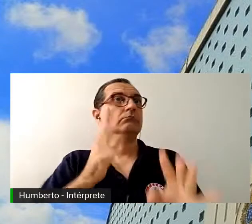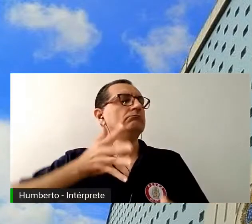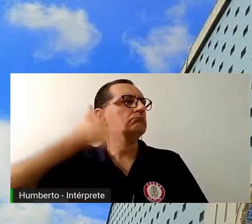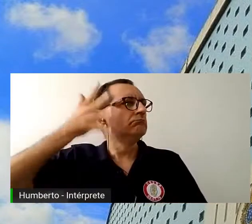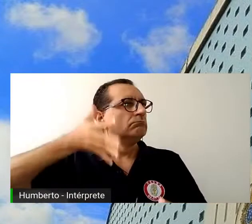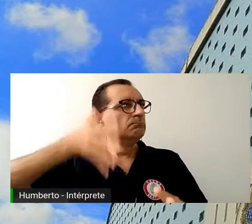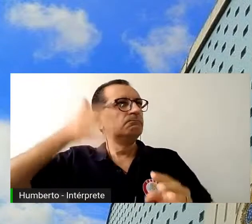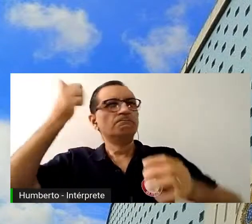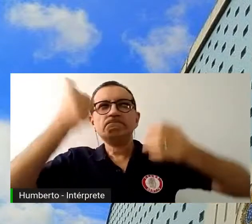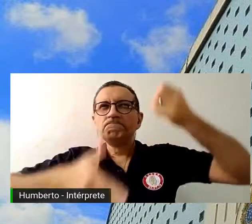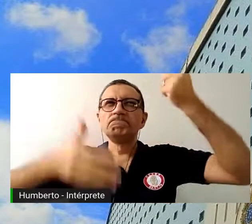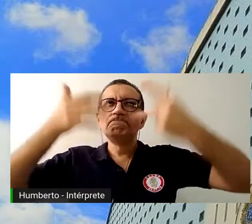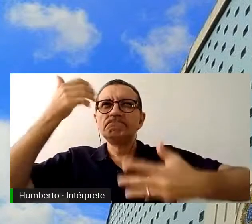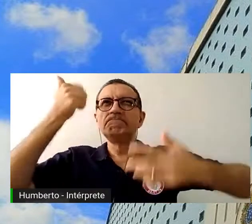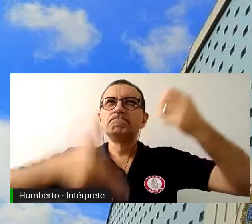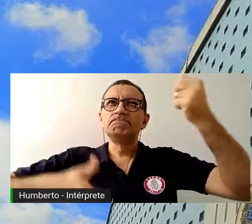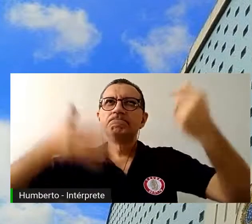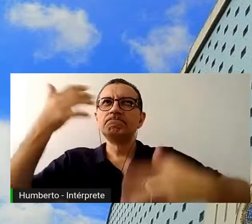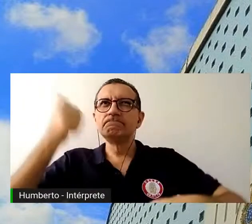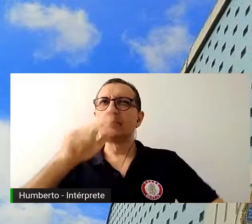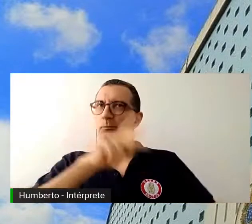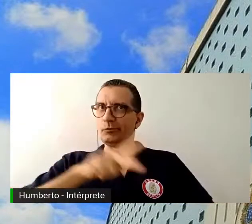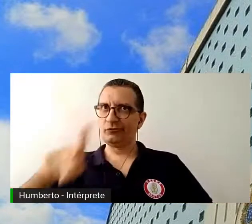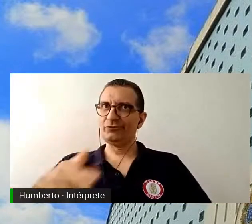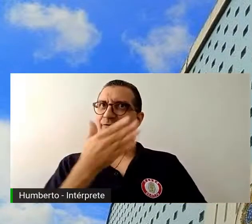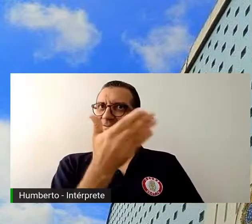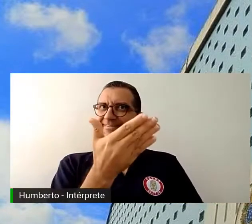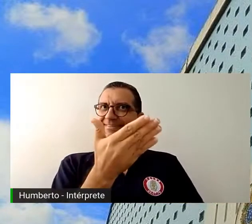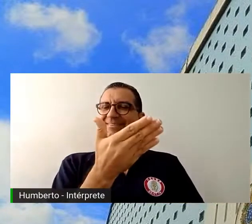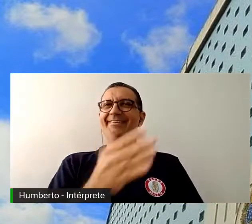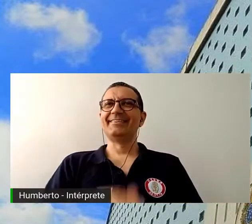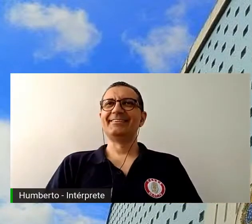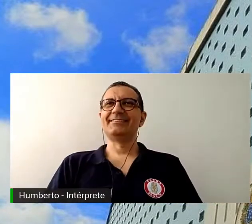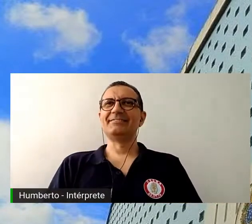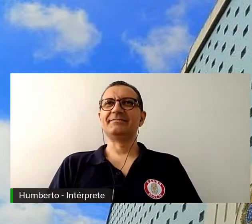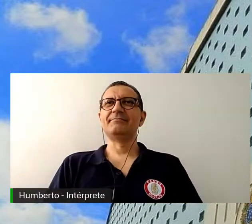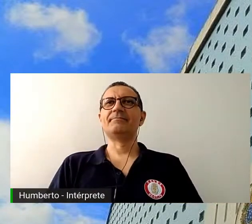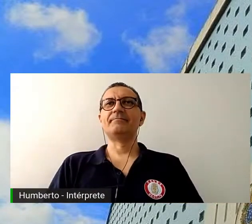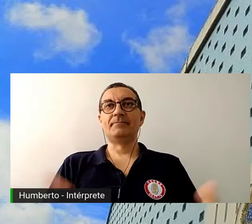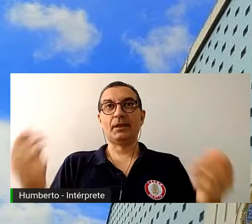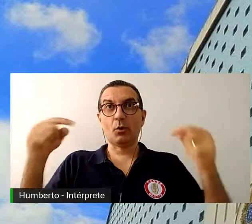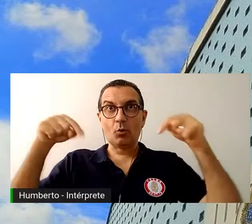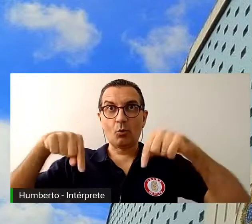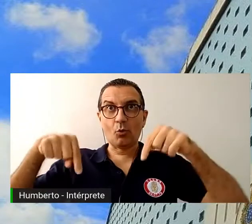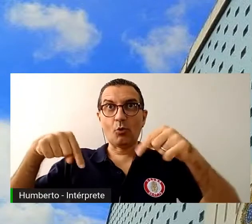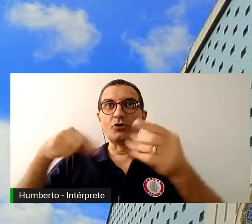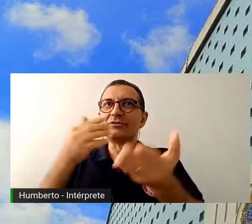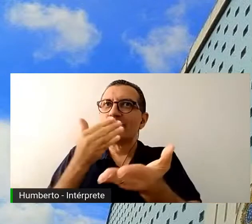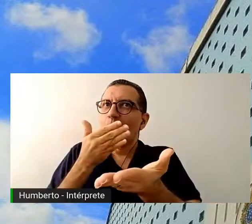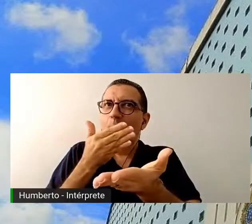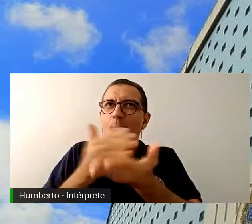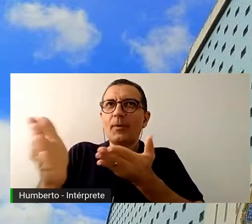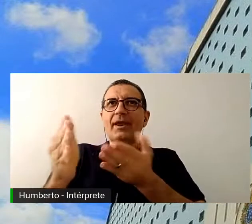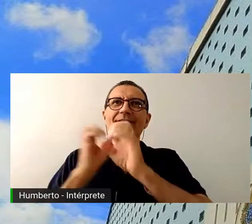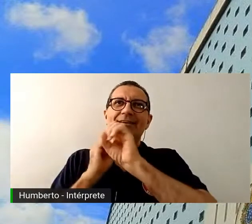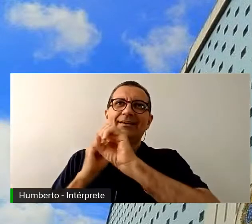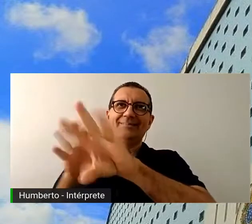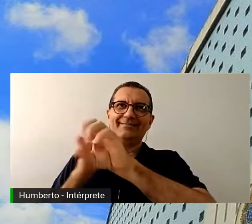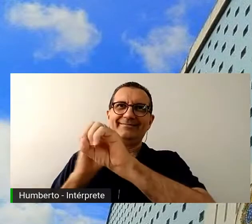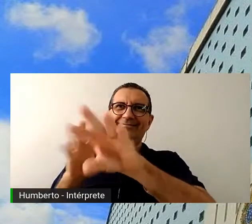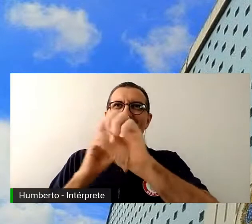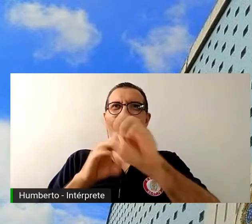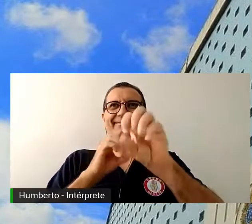vista de Ciavatta, né, aqui nessa aula inaugural, uma acadêmica reconhecida